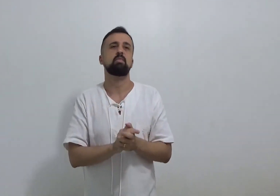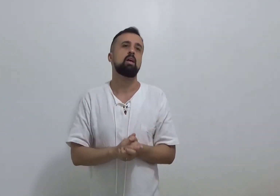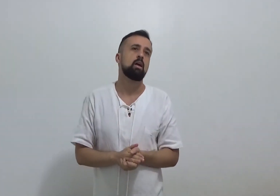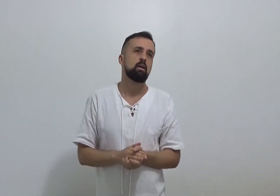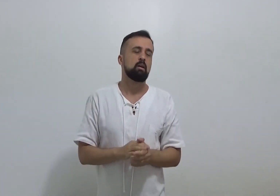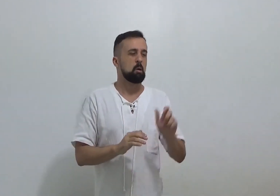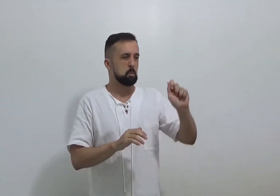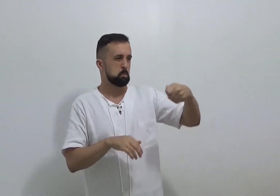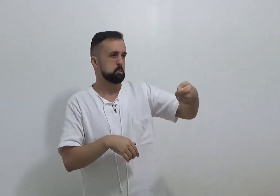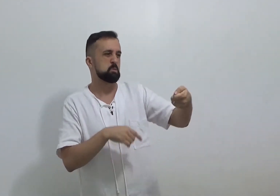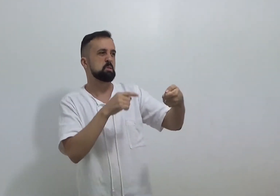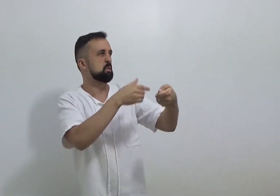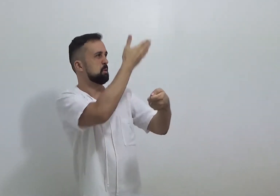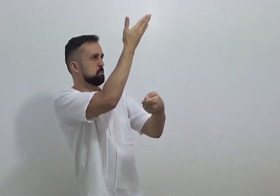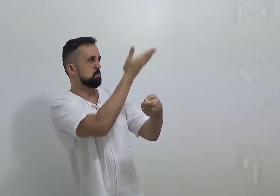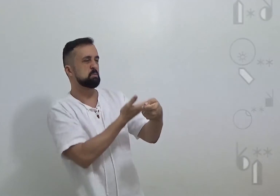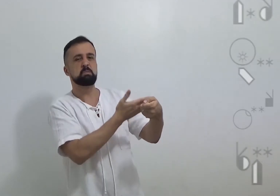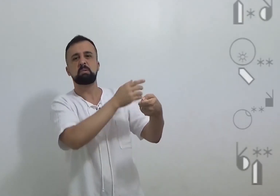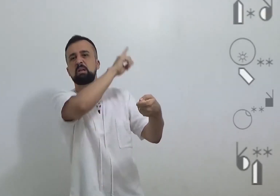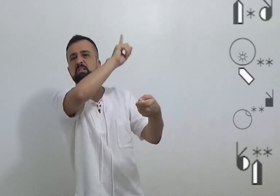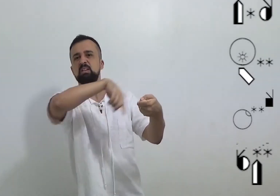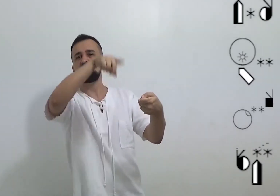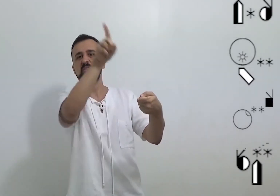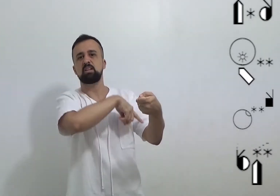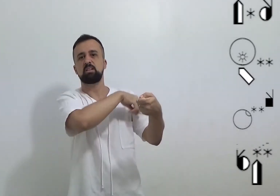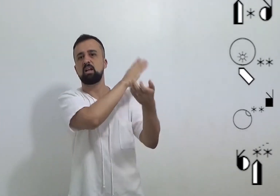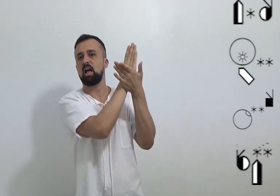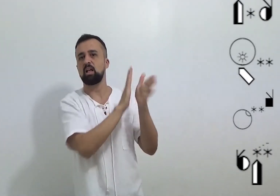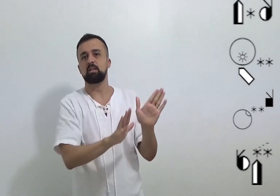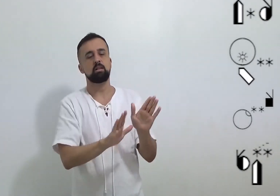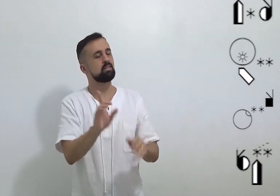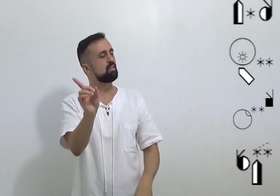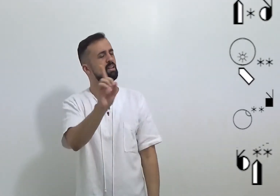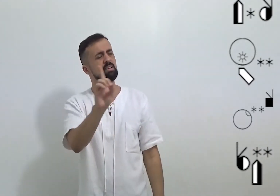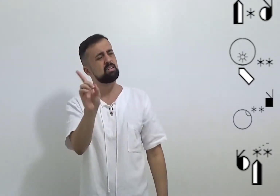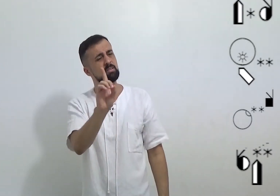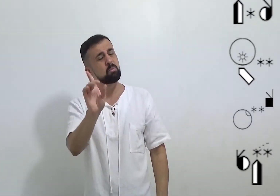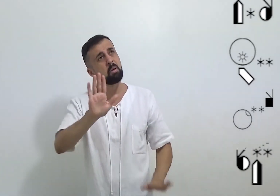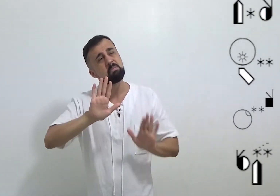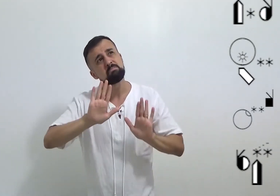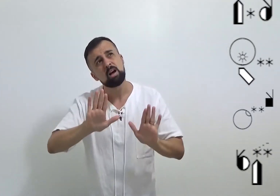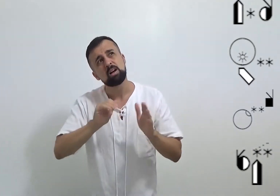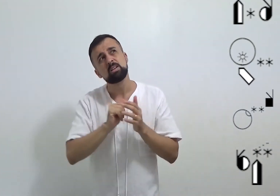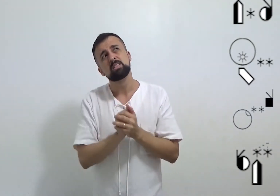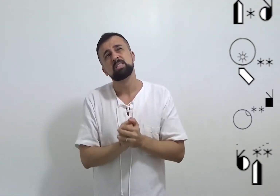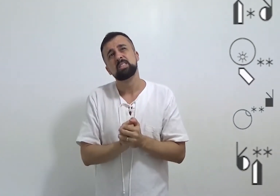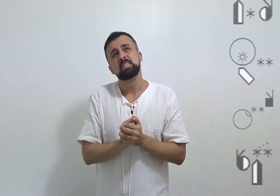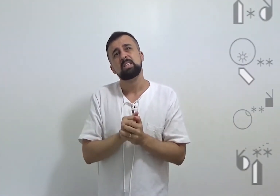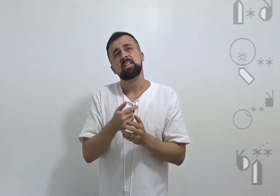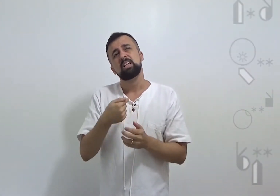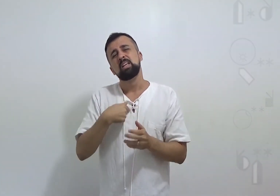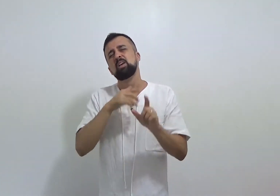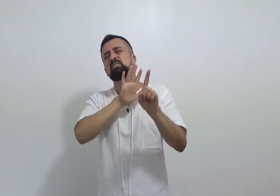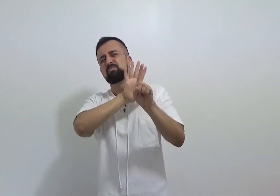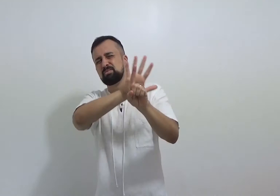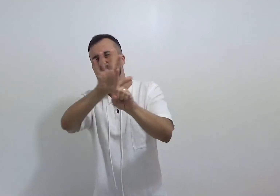Bom, na minha opinião. Então, eu não estou dizendo que precisamos cancelar